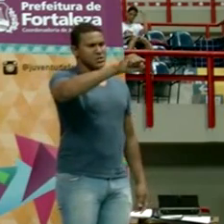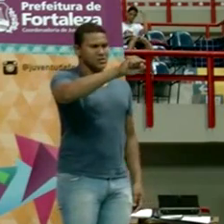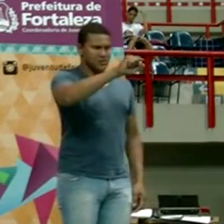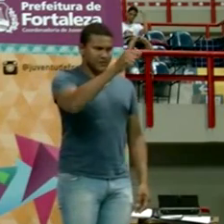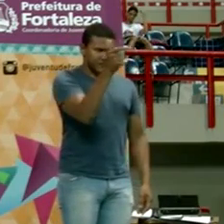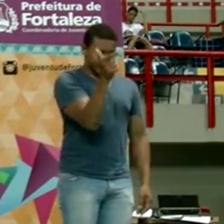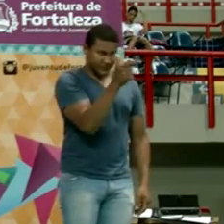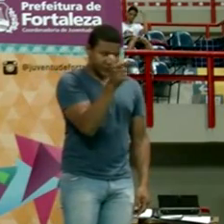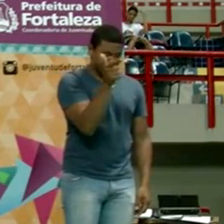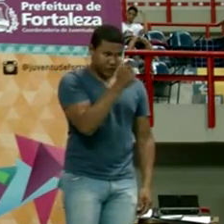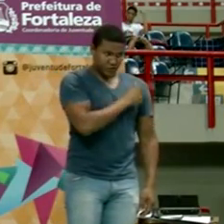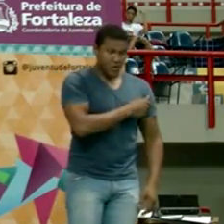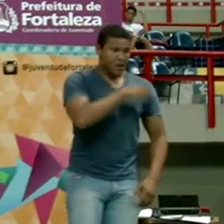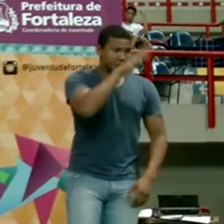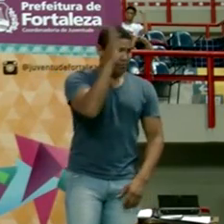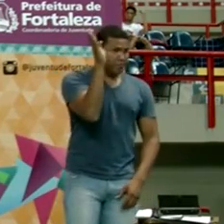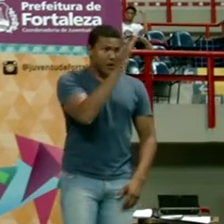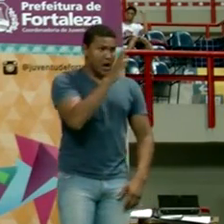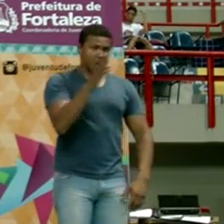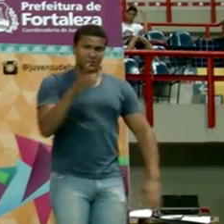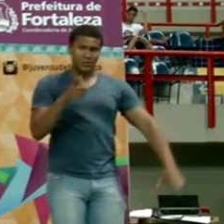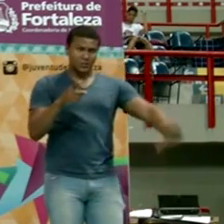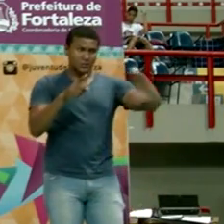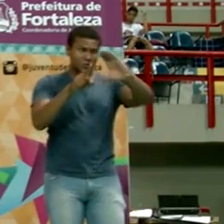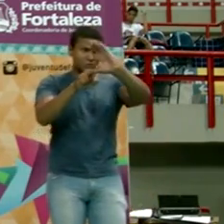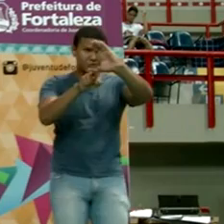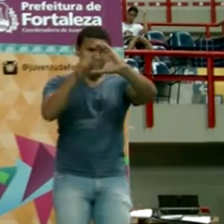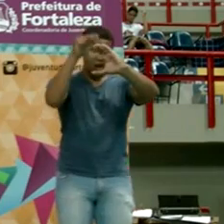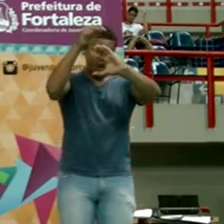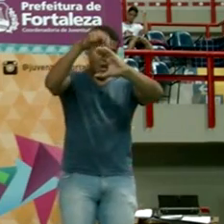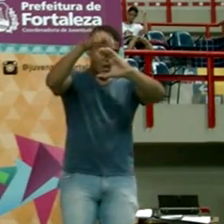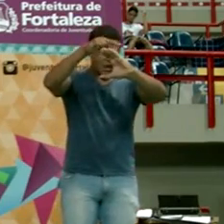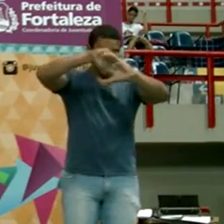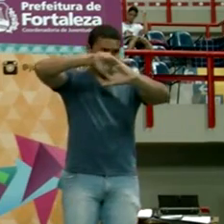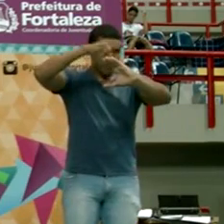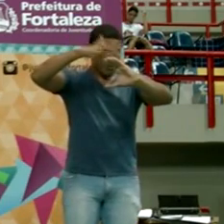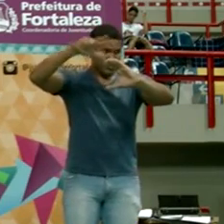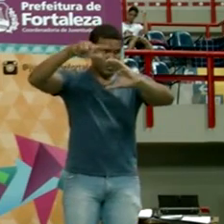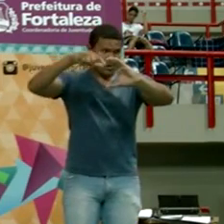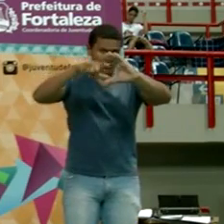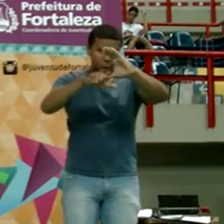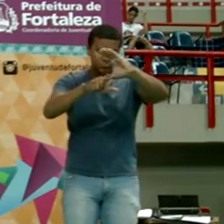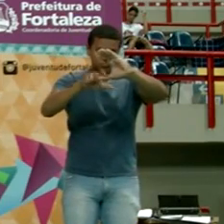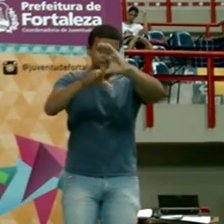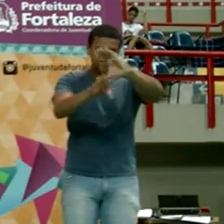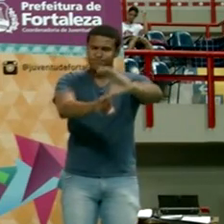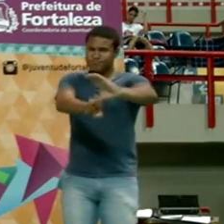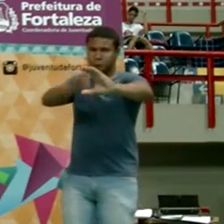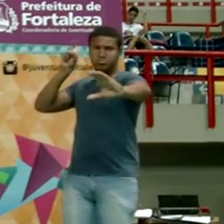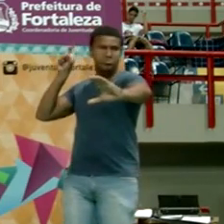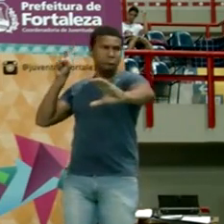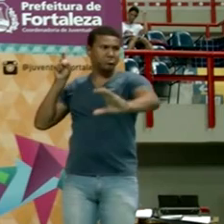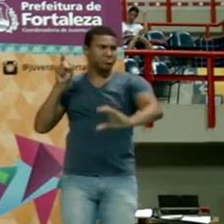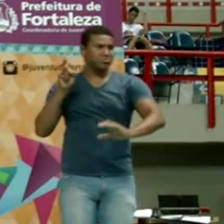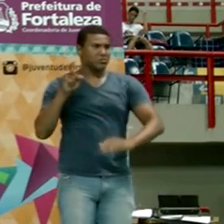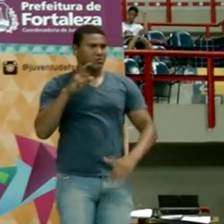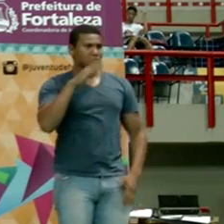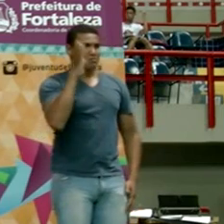1822, o Brasil se torna independente. Foi feito um acordo.